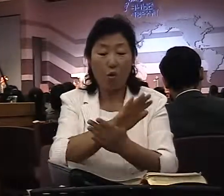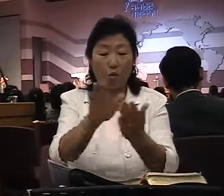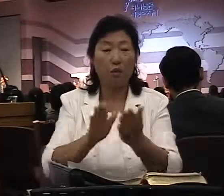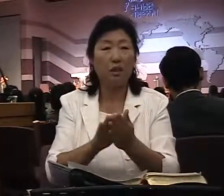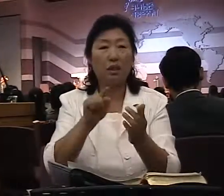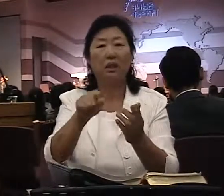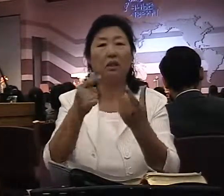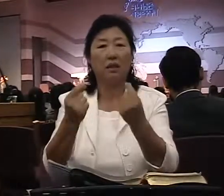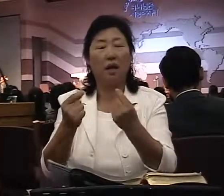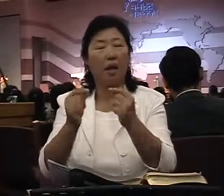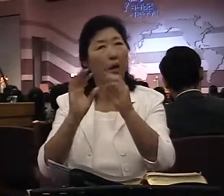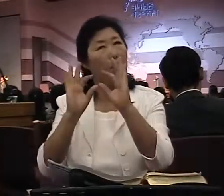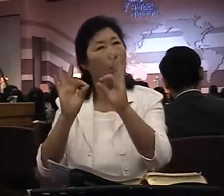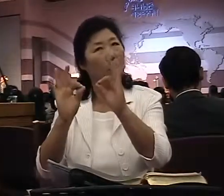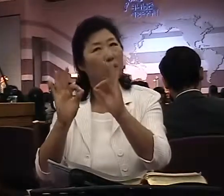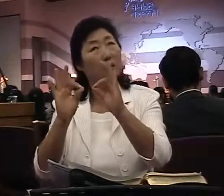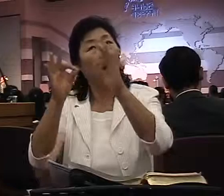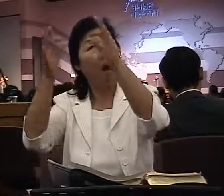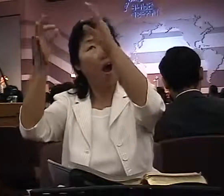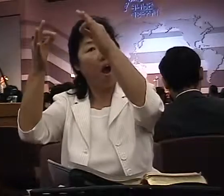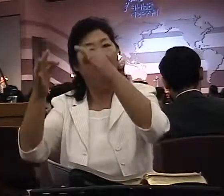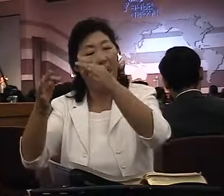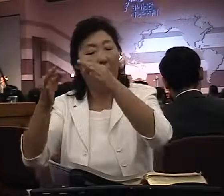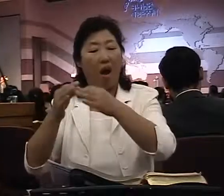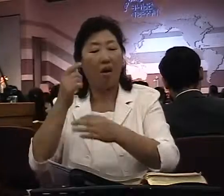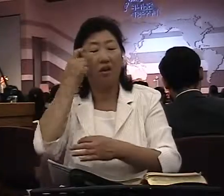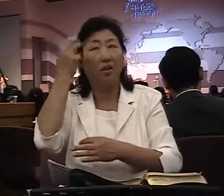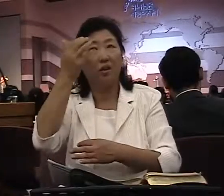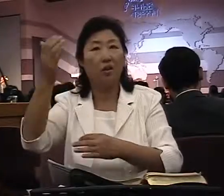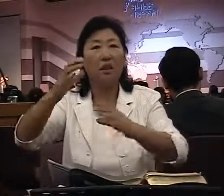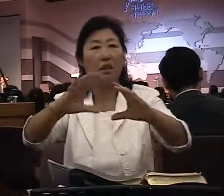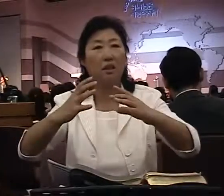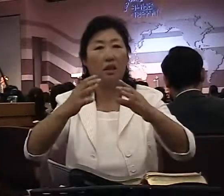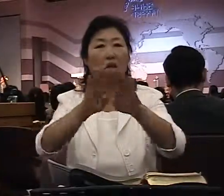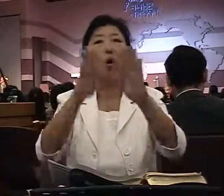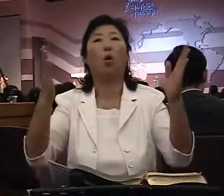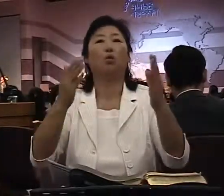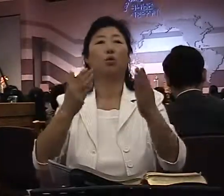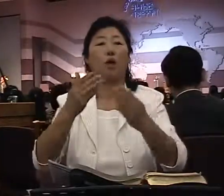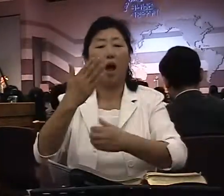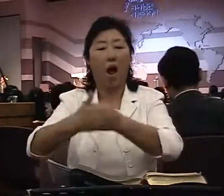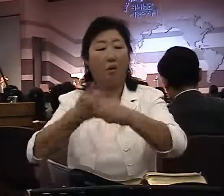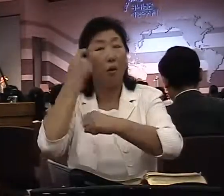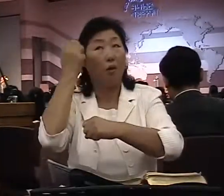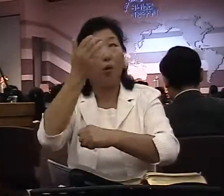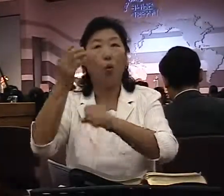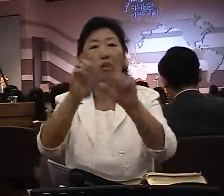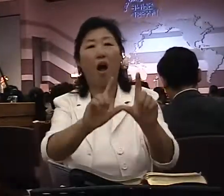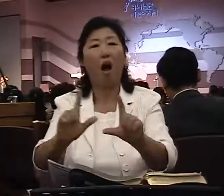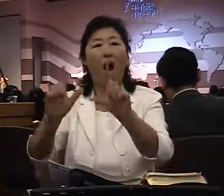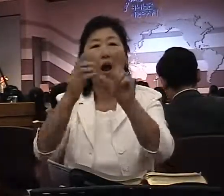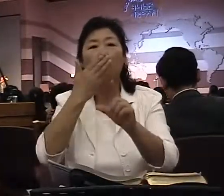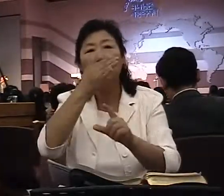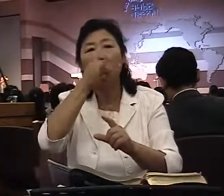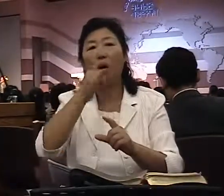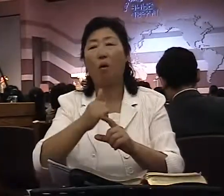않을까? 성령의 시대를 우리에게 열어주시어서 하나님의 영으로 살 수 있다. 보세요.